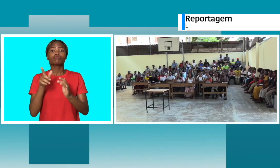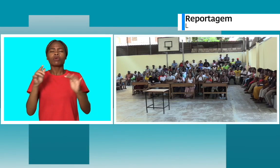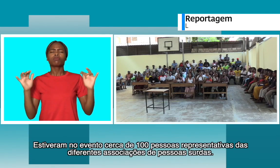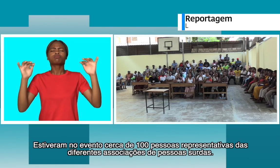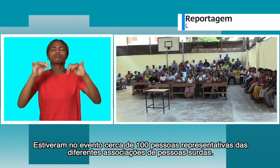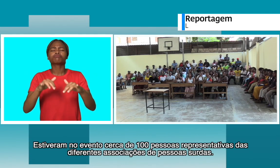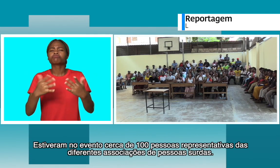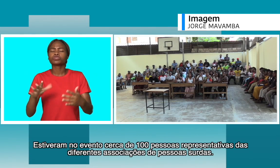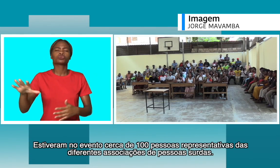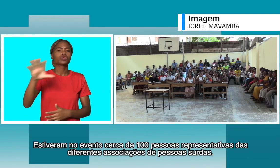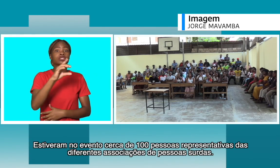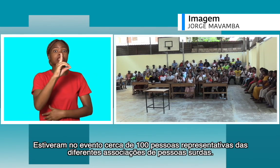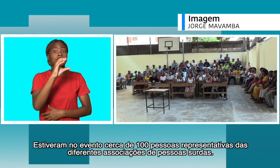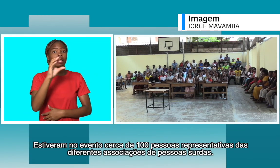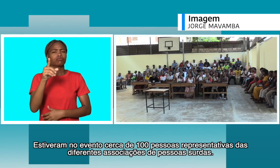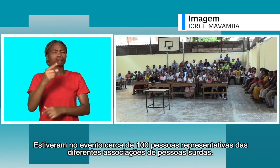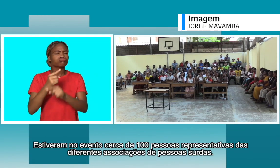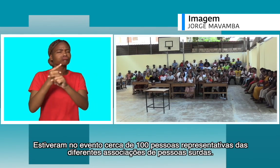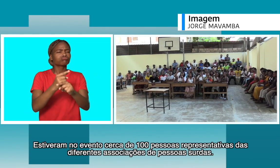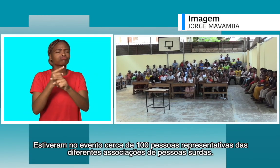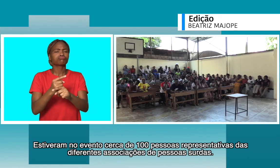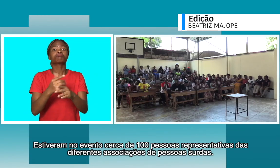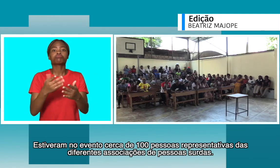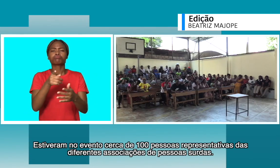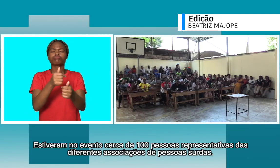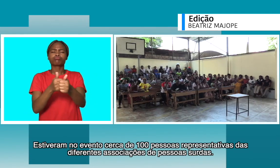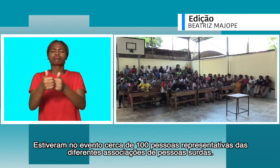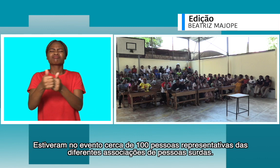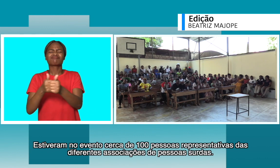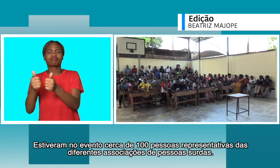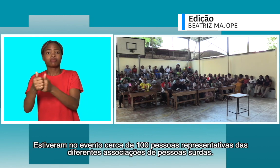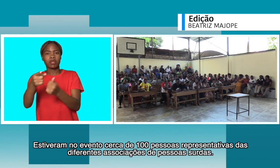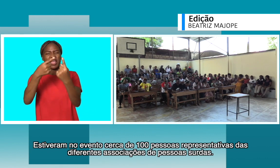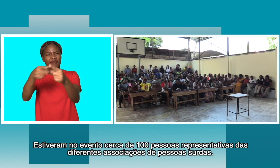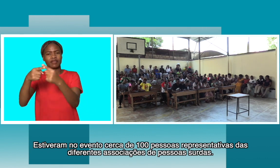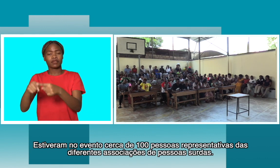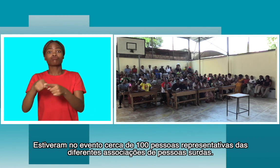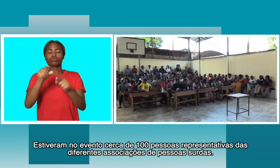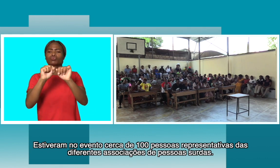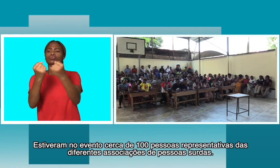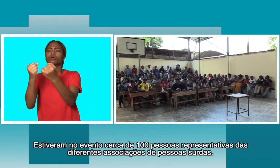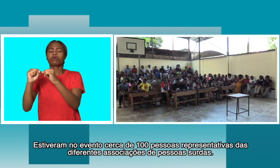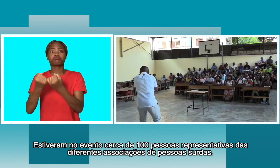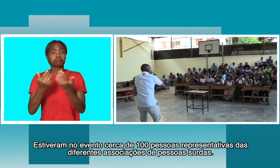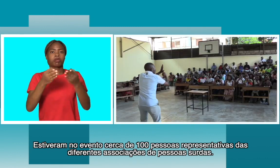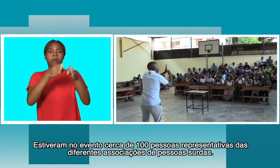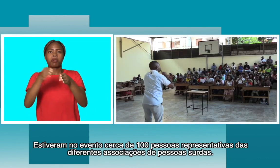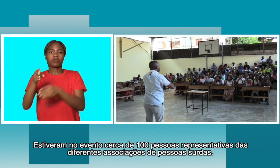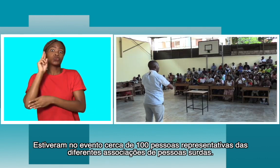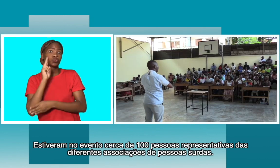Tiveram presentes no evento cerca de 100 pessoas representantes das diferentes associações de